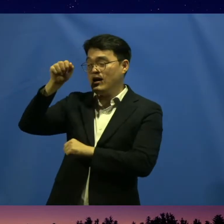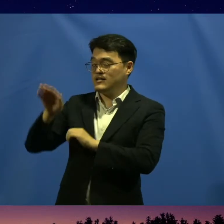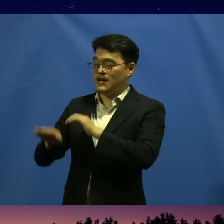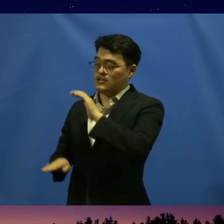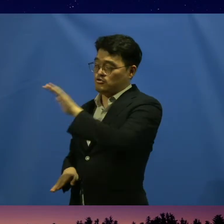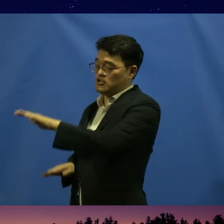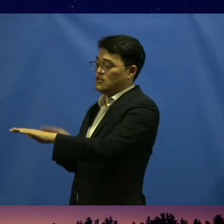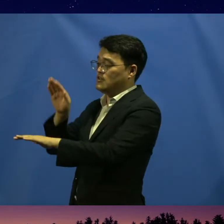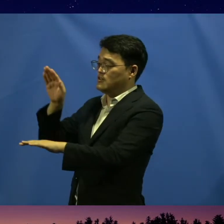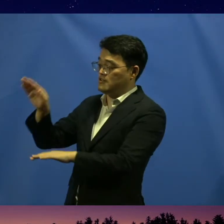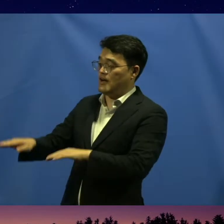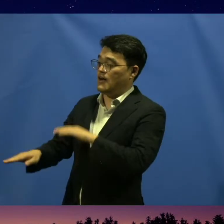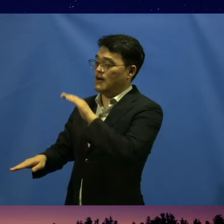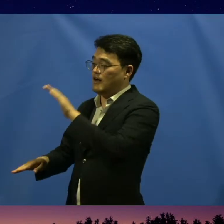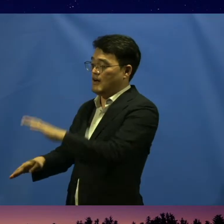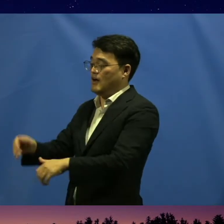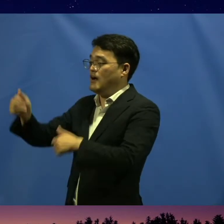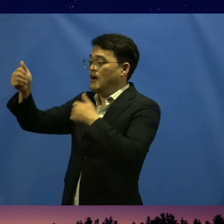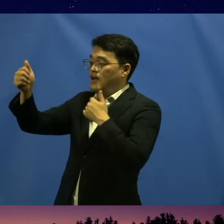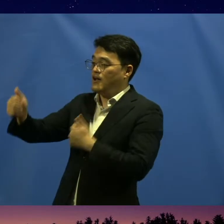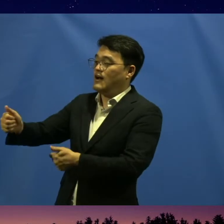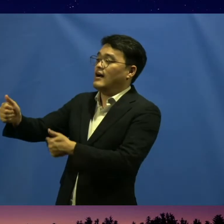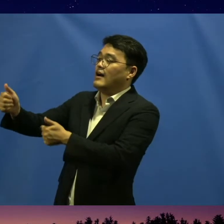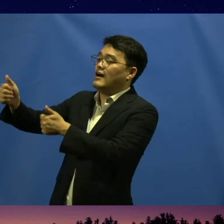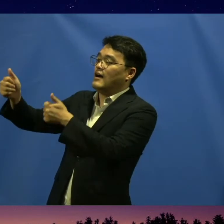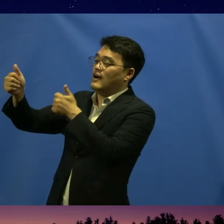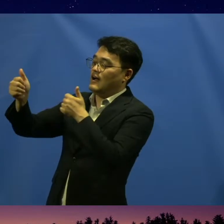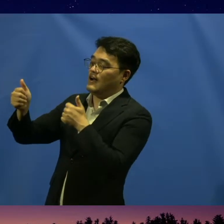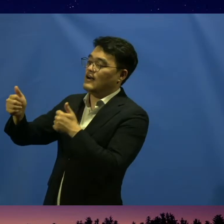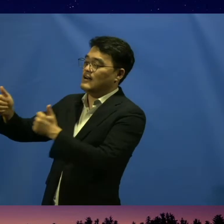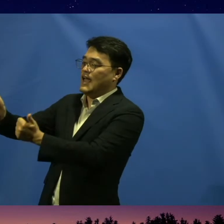주님 밟아지 마라